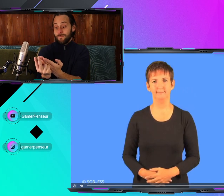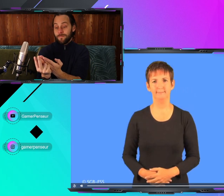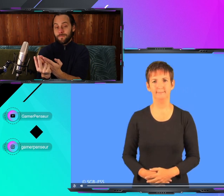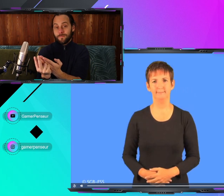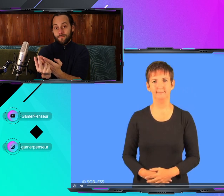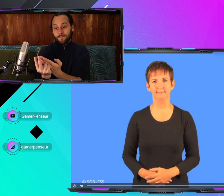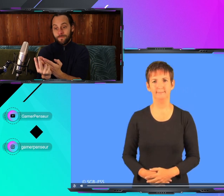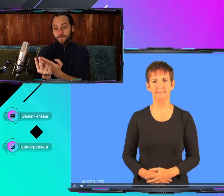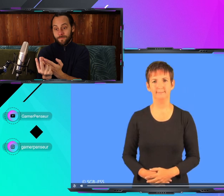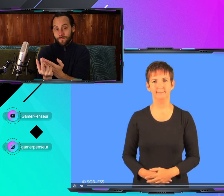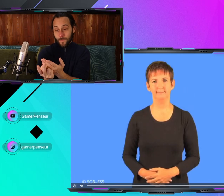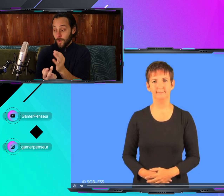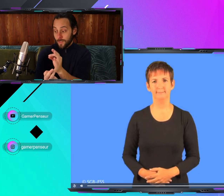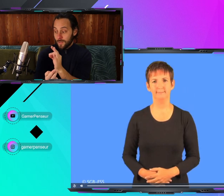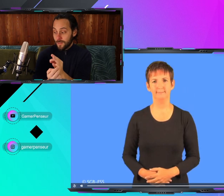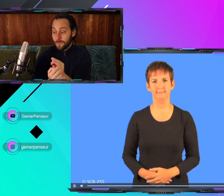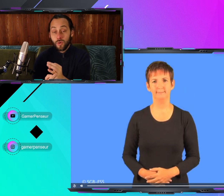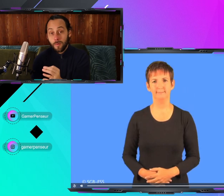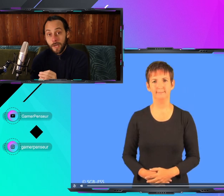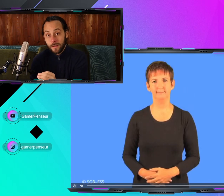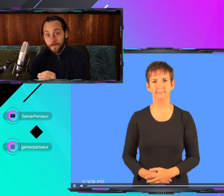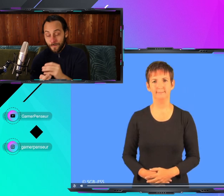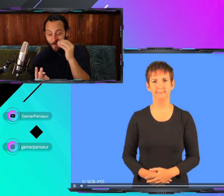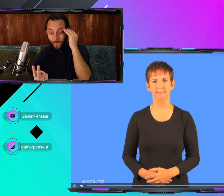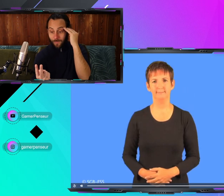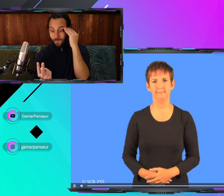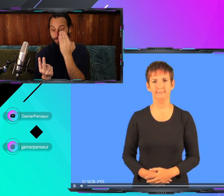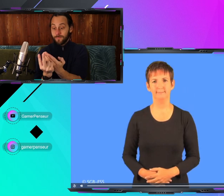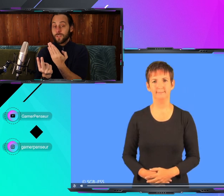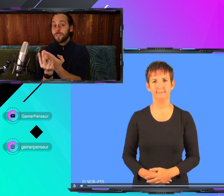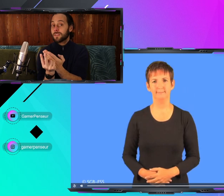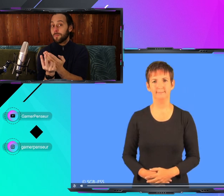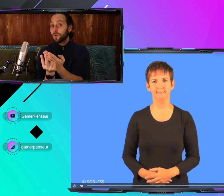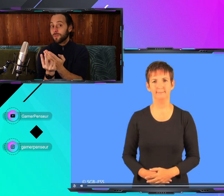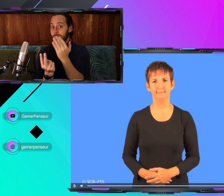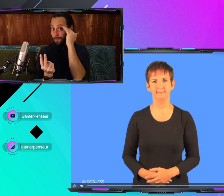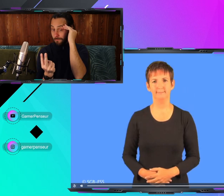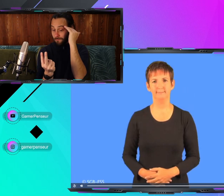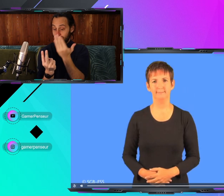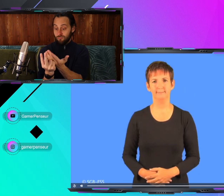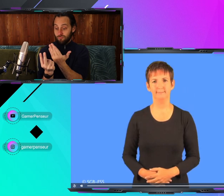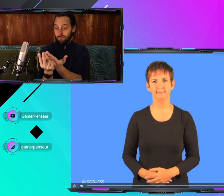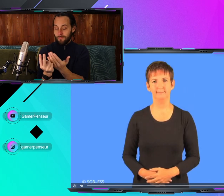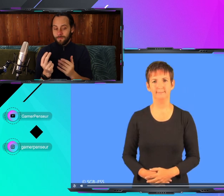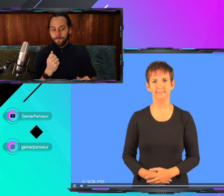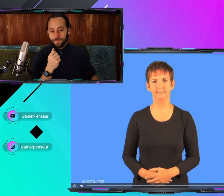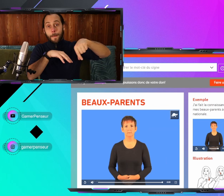là. Oui, c'est une bonne remarque. C'est important ça.